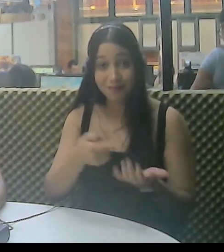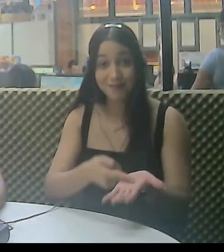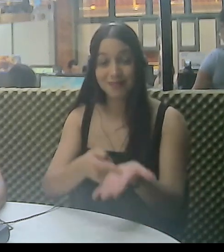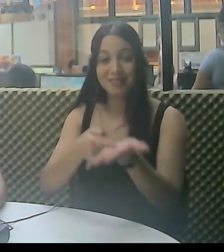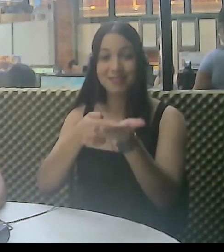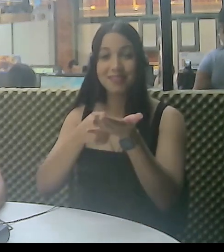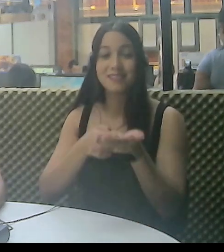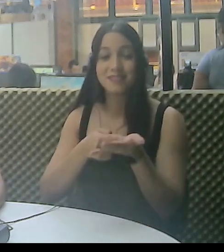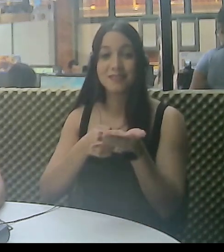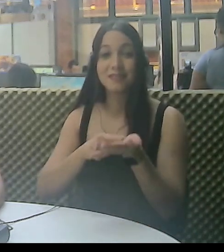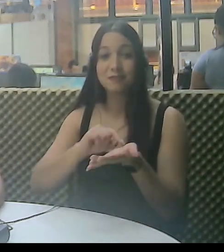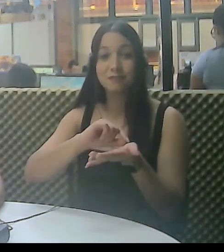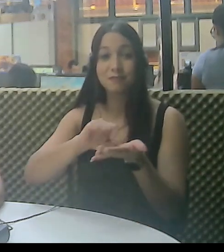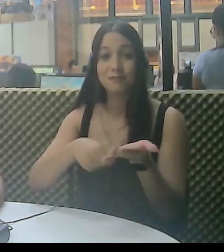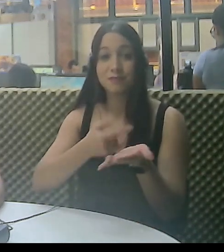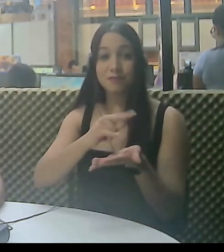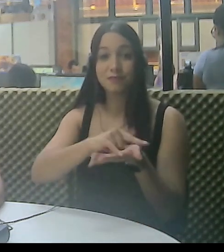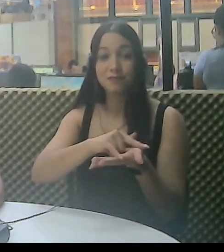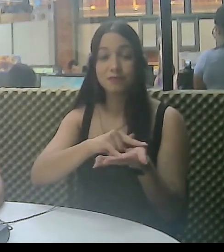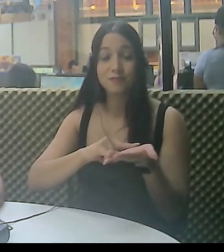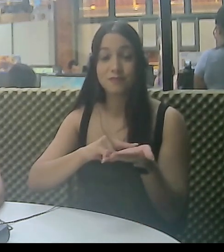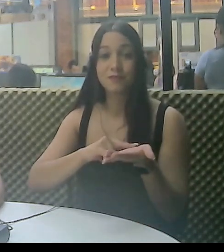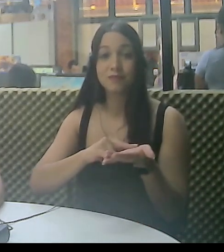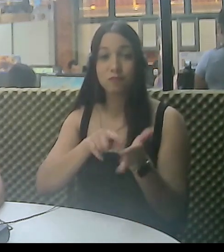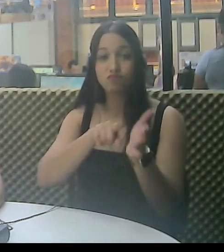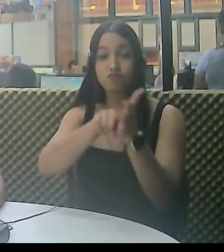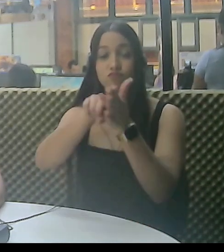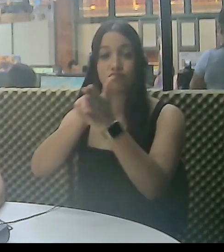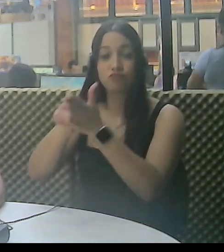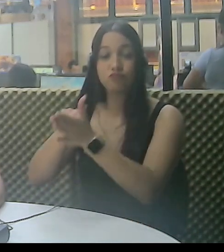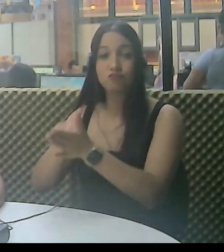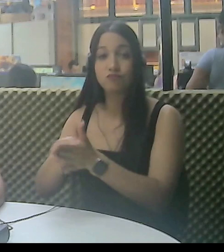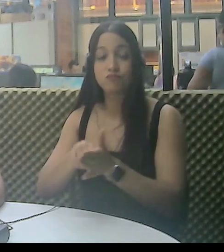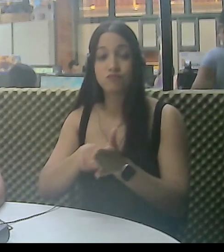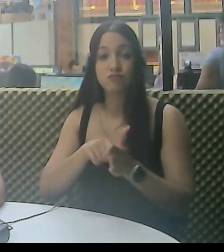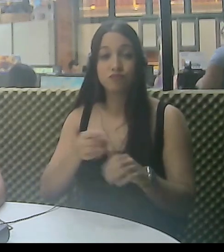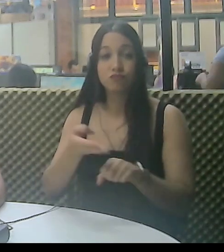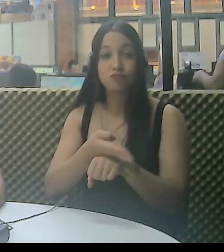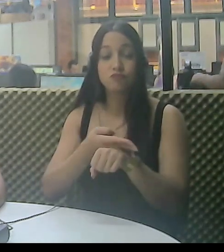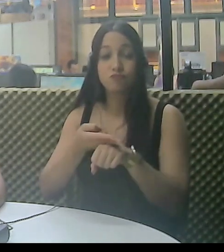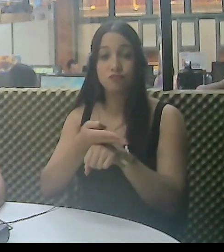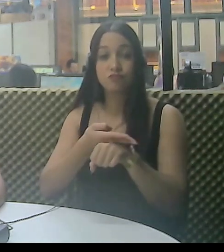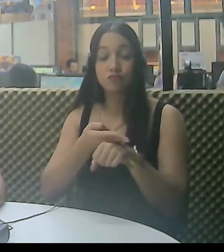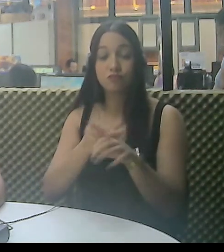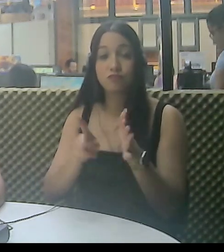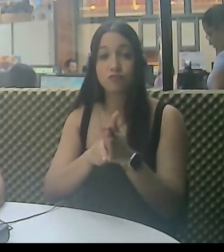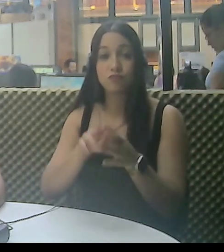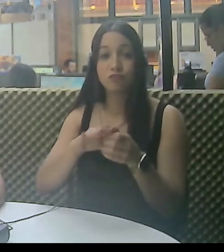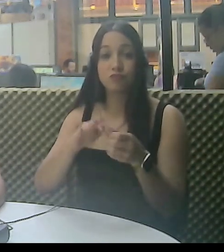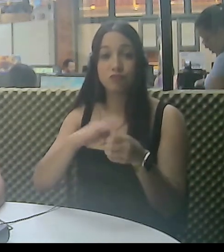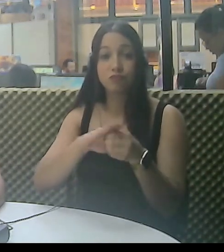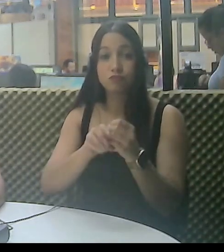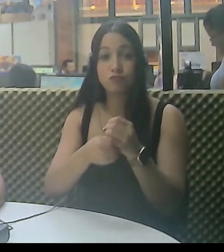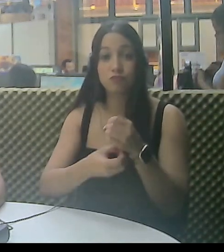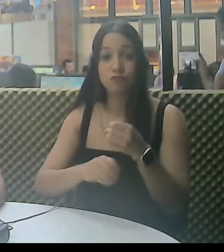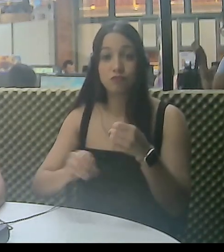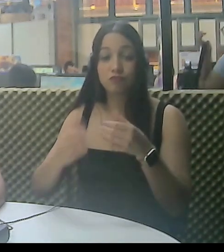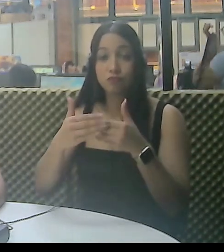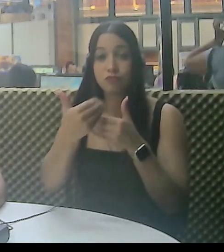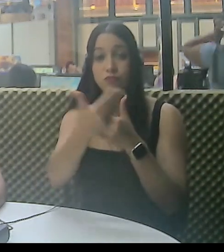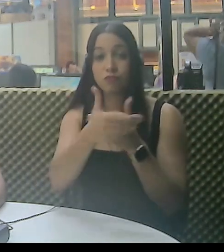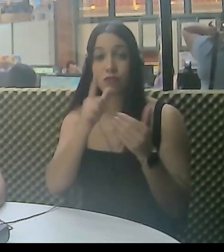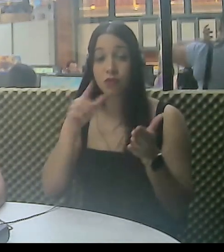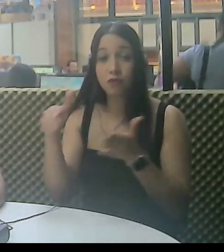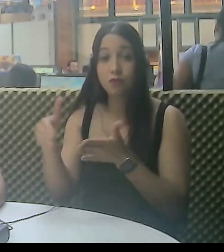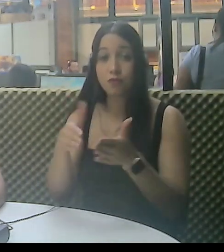convidados para assinatura de contrato, o estudo da outra estação de tratamento de esgoto, que será do outro lado do Rio